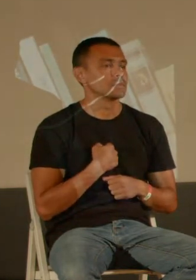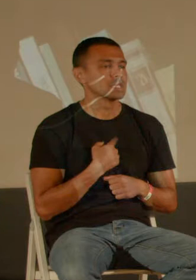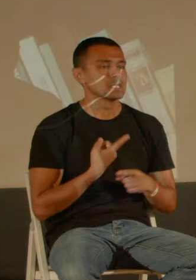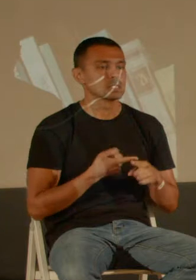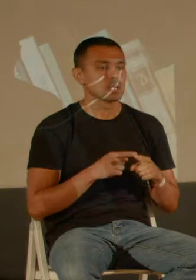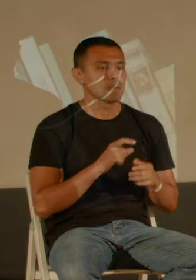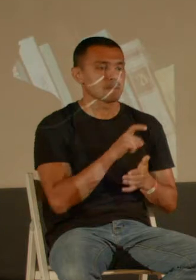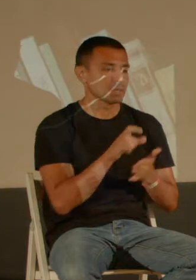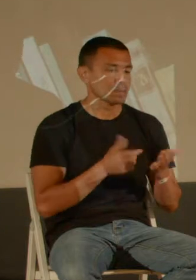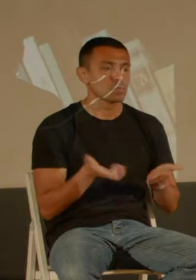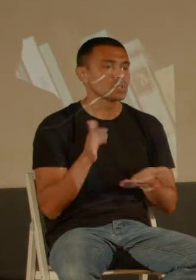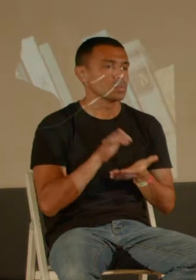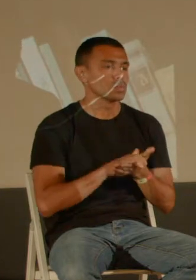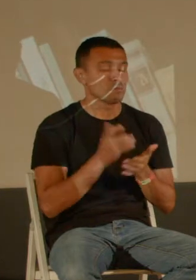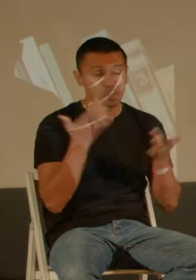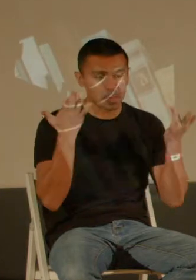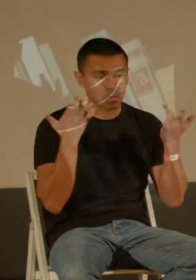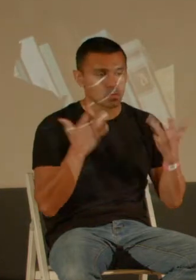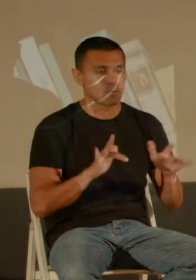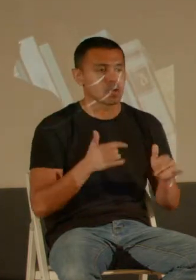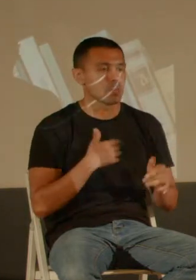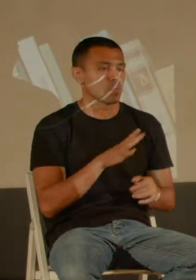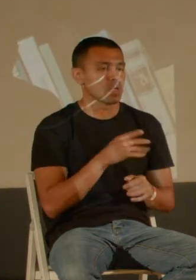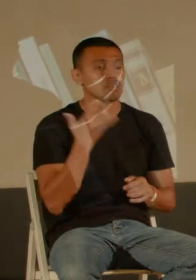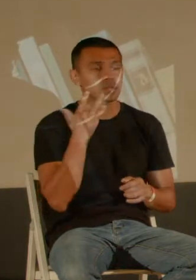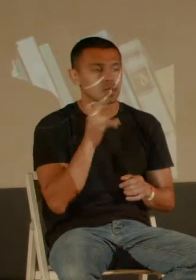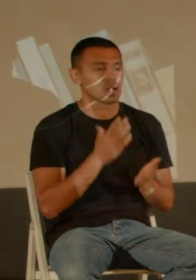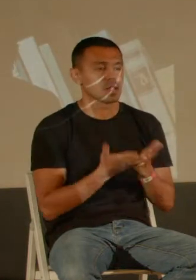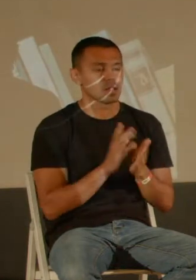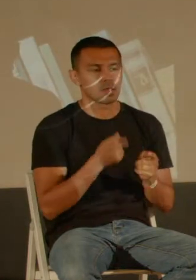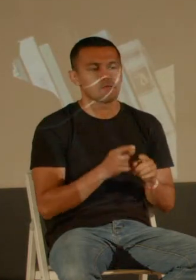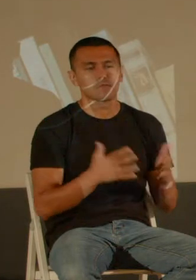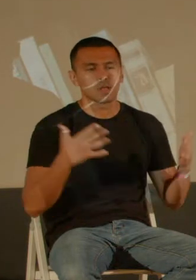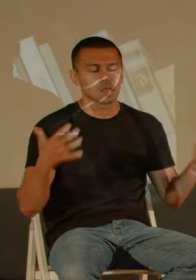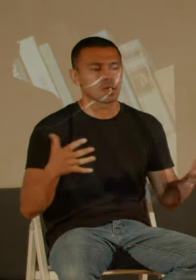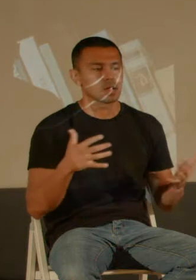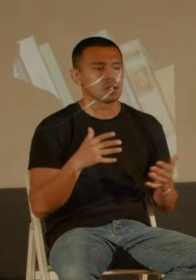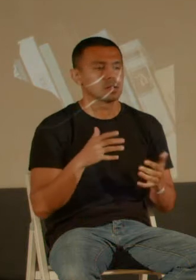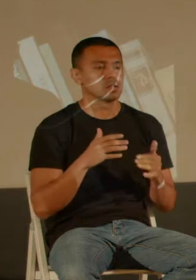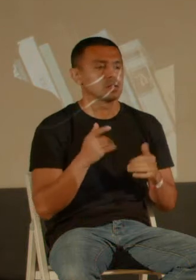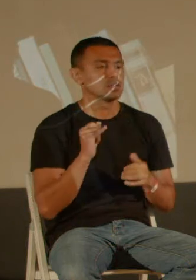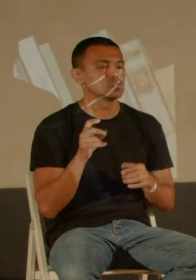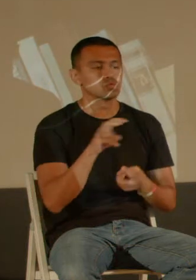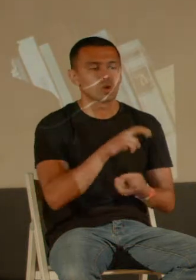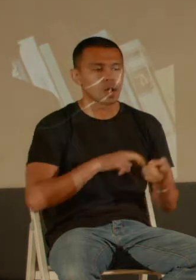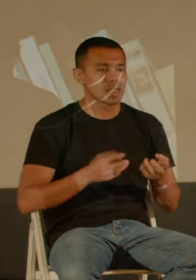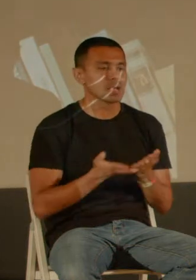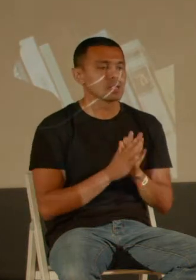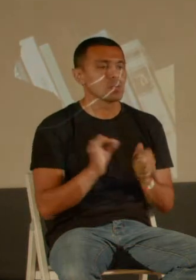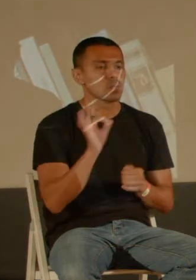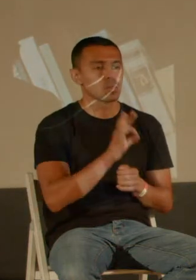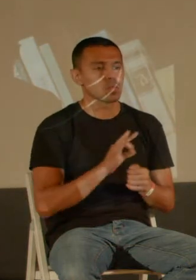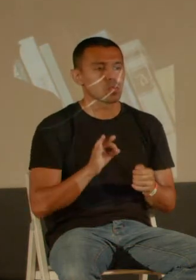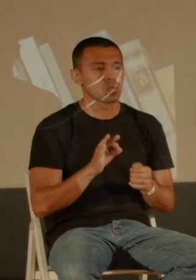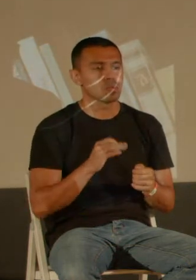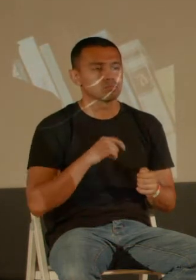з цією письменницею познайомилася випадково. Я була в Штатах, в книгарні, такі великі Barnes & Nobles, і шукала книги про